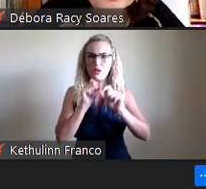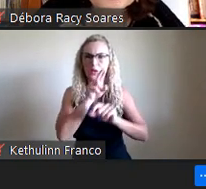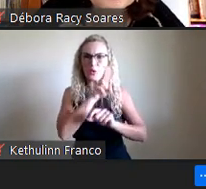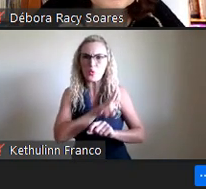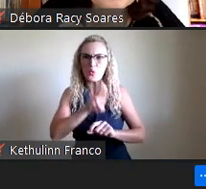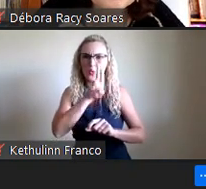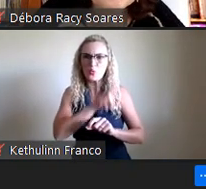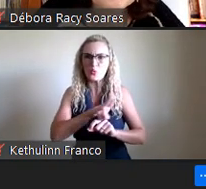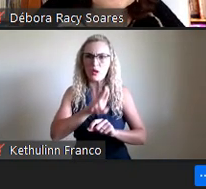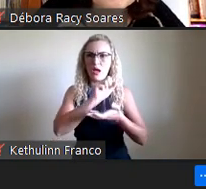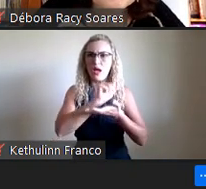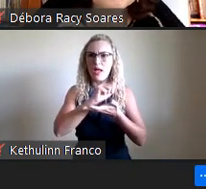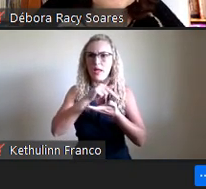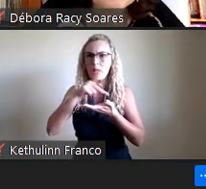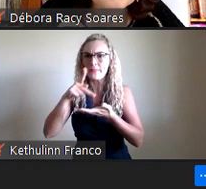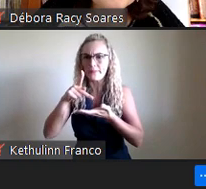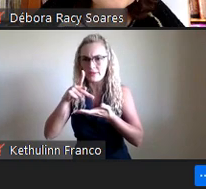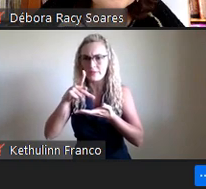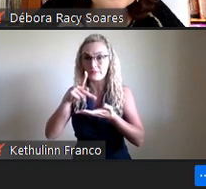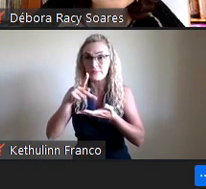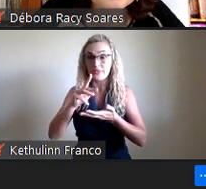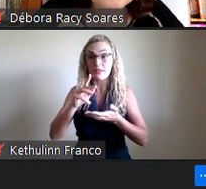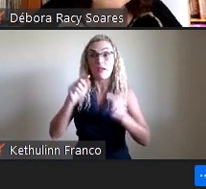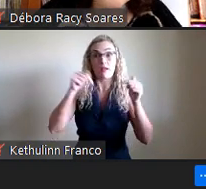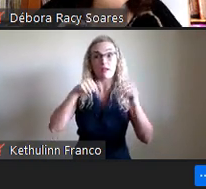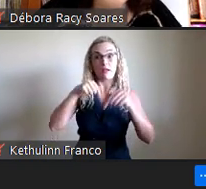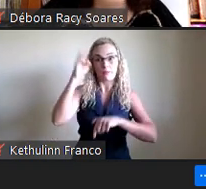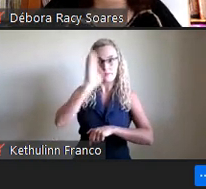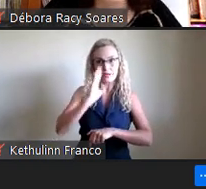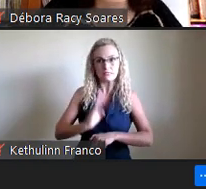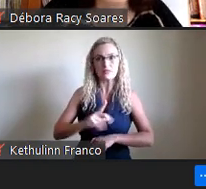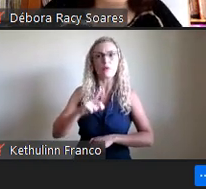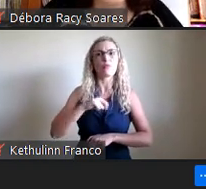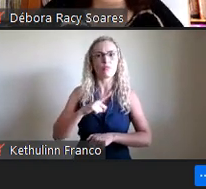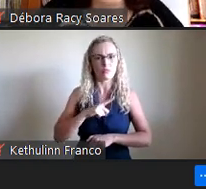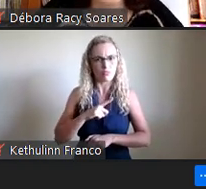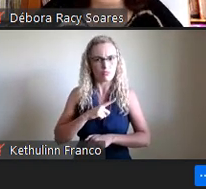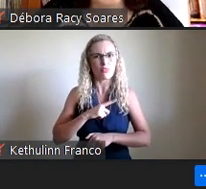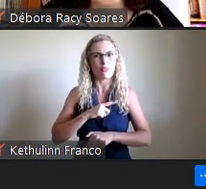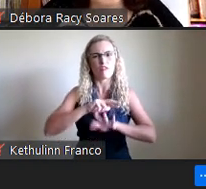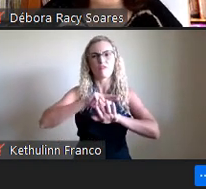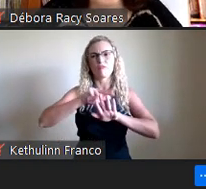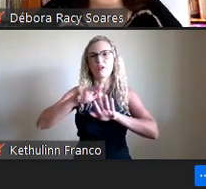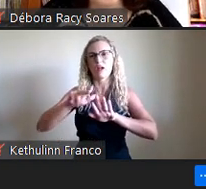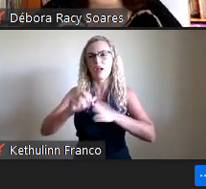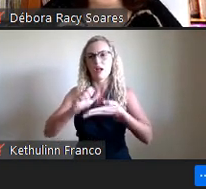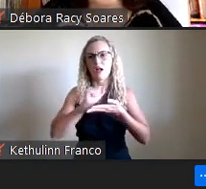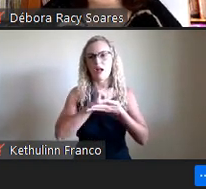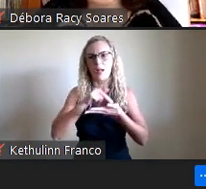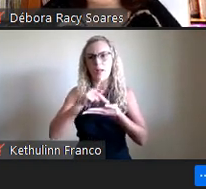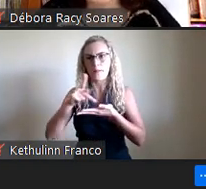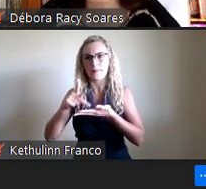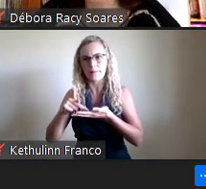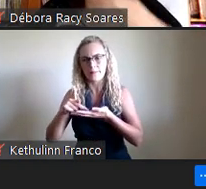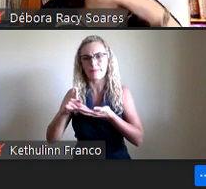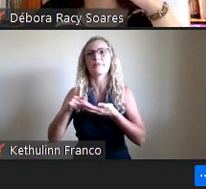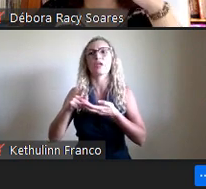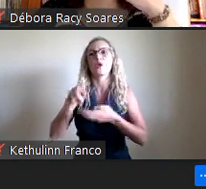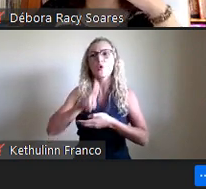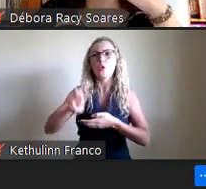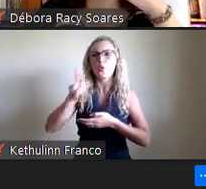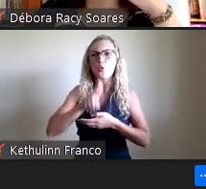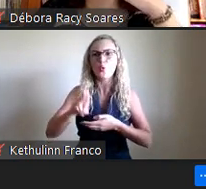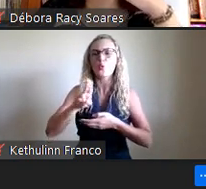aplicativos que faz, né, entre aspas, a tradução da língua de sinais para a língua portuguesa